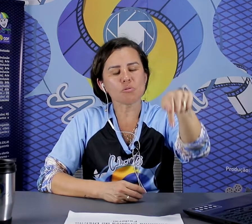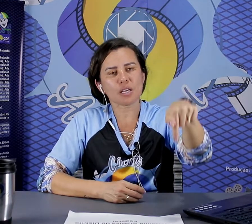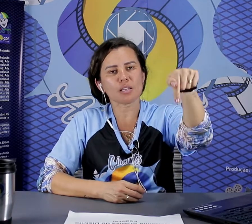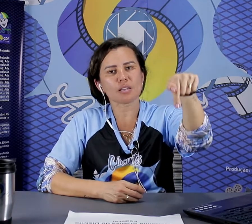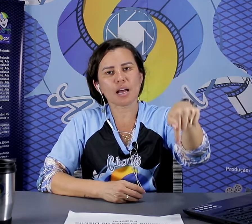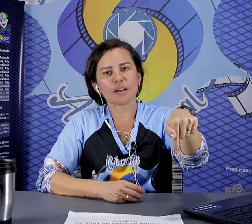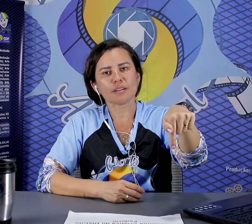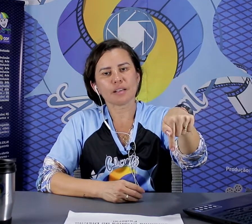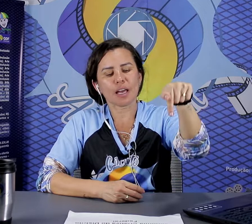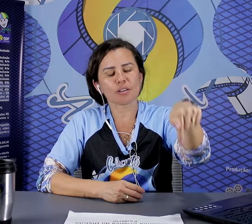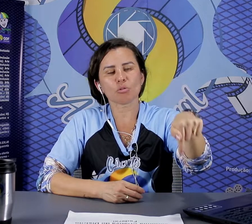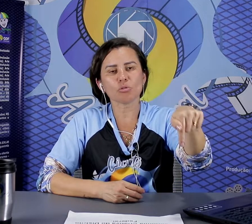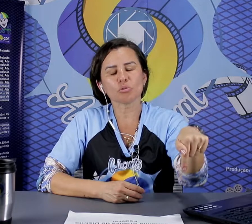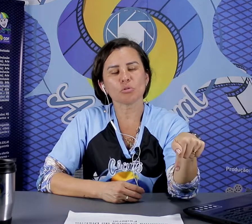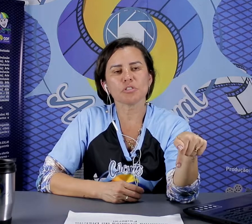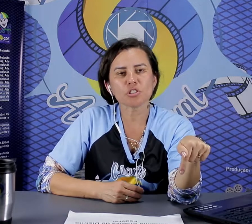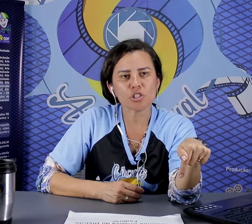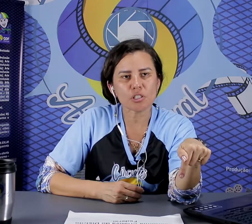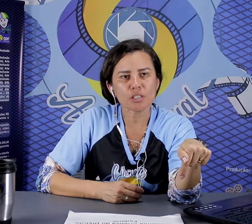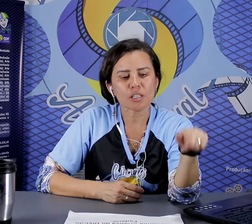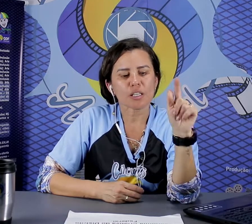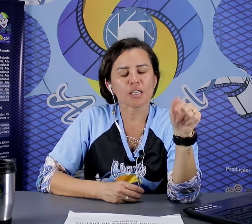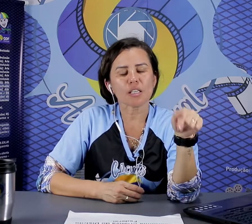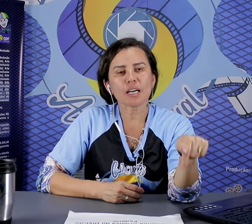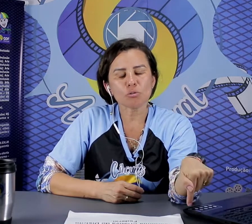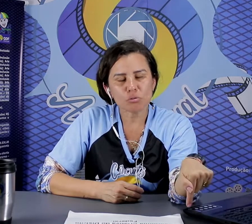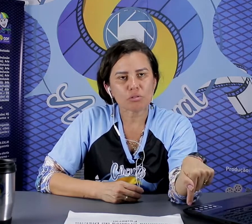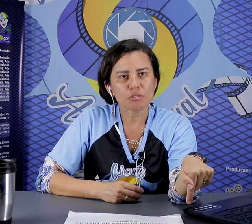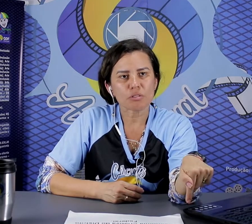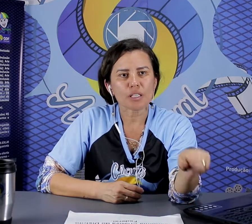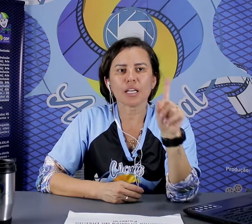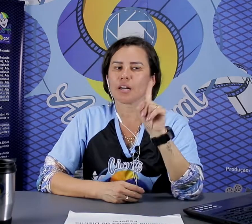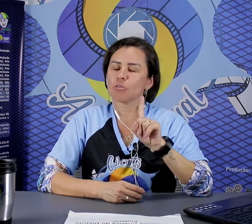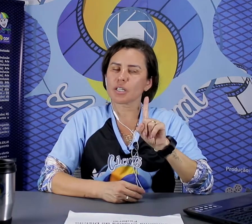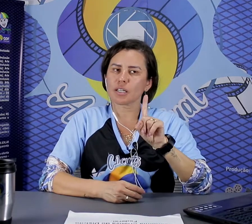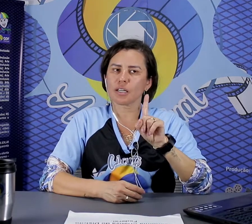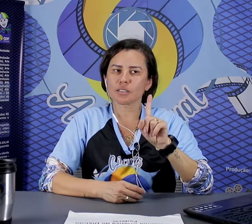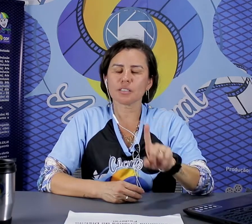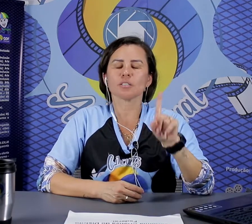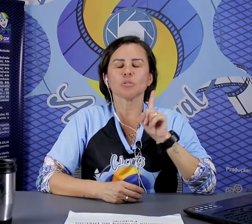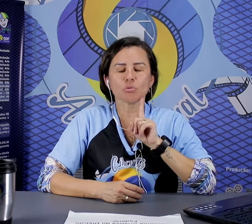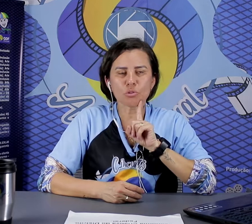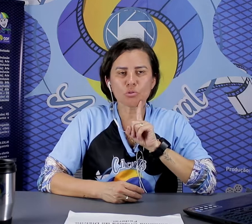ele está é todo mundo ouvinte e adulto. Ele era a única criança, o único